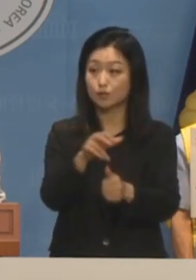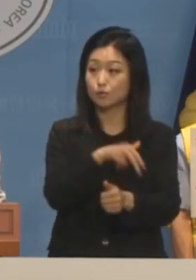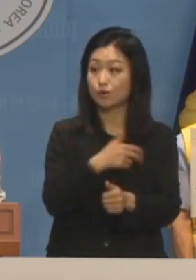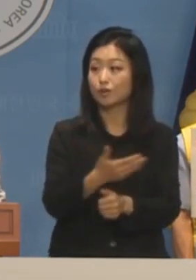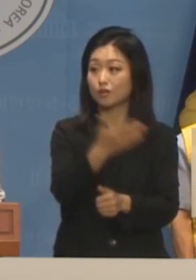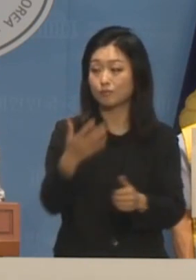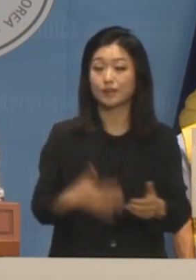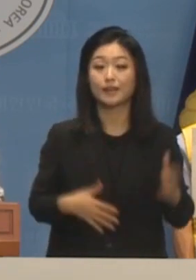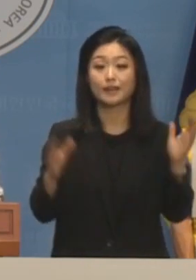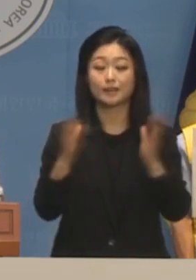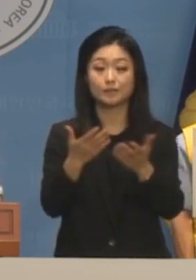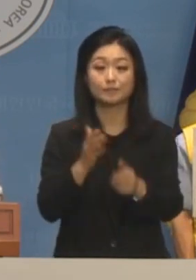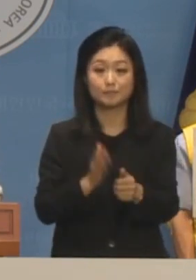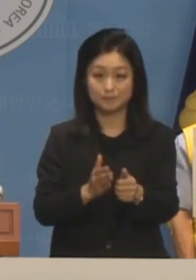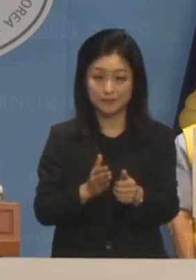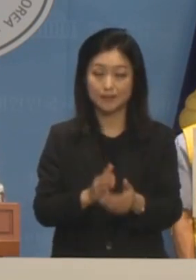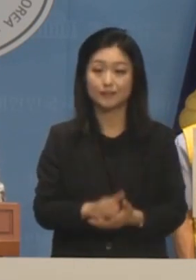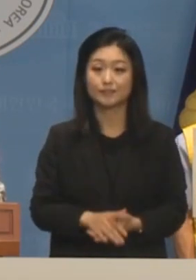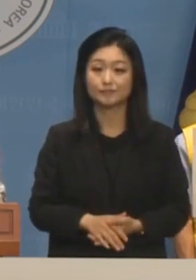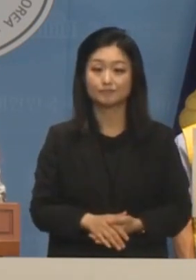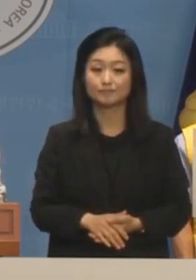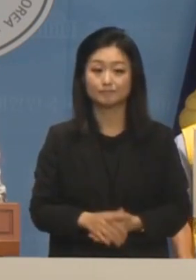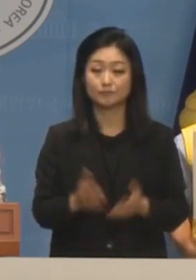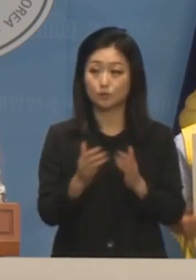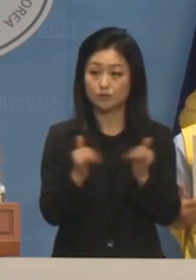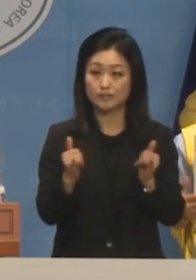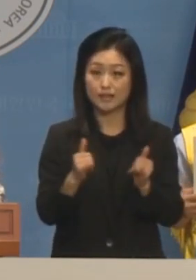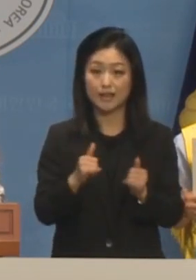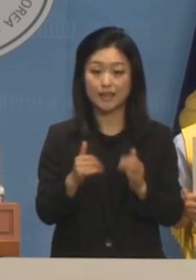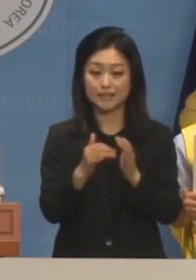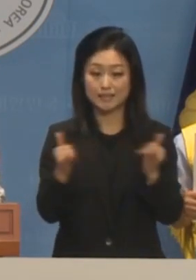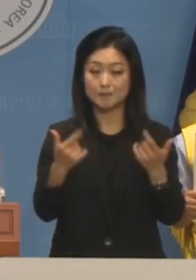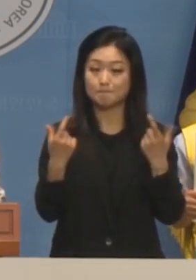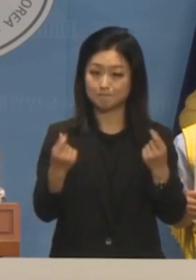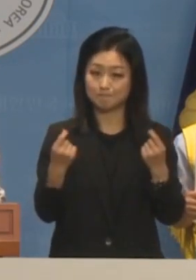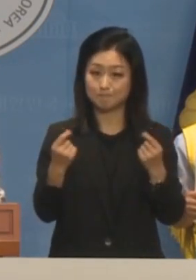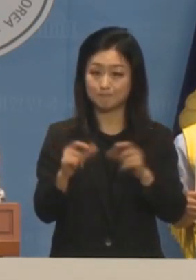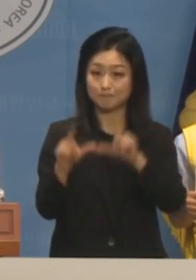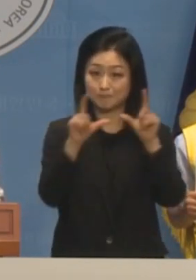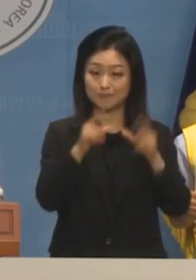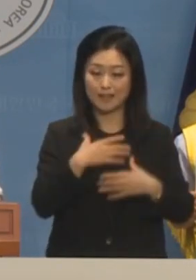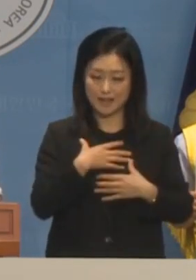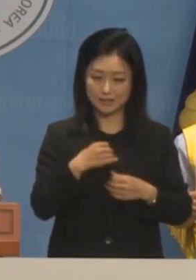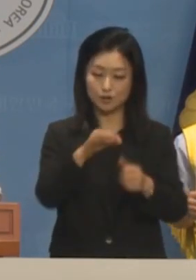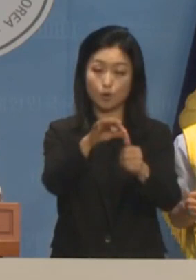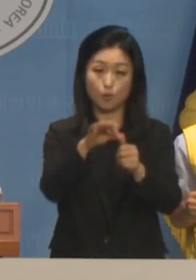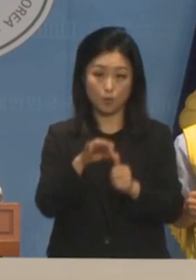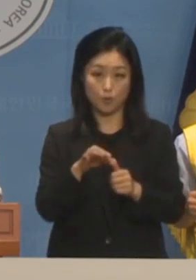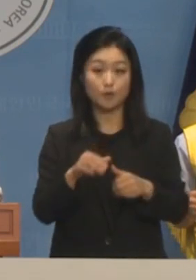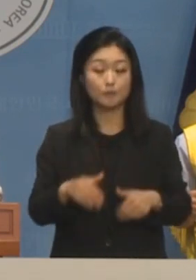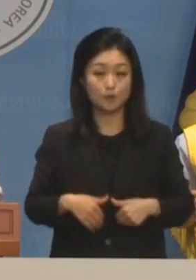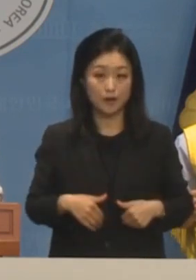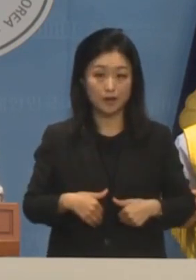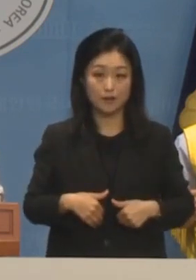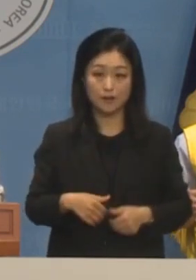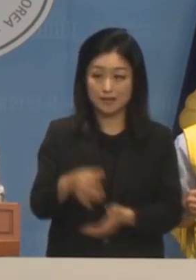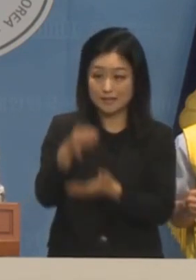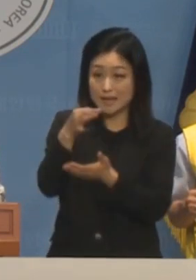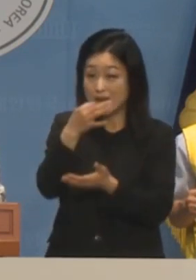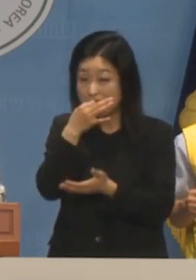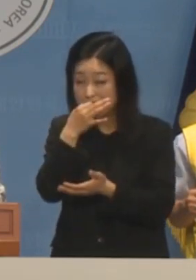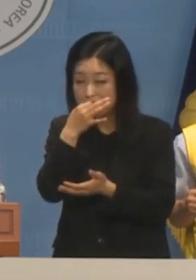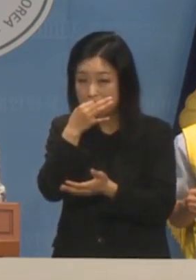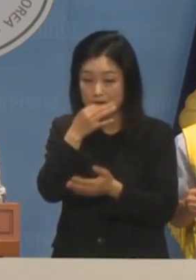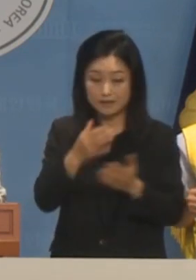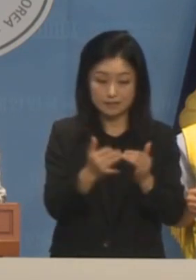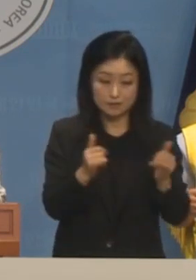함께 목소리를 내주시기를 부탁드리겠습니다. 노동자의 인간다운 삶의 전제는 안정된 고용입니다. 오로지 자본의 이익만을